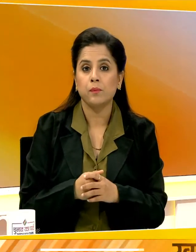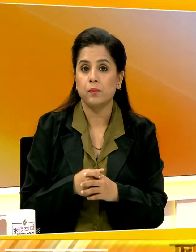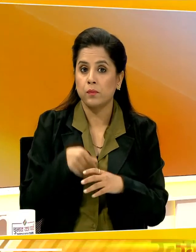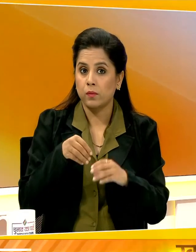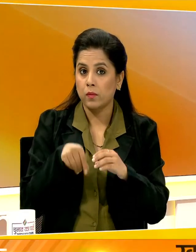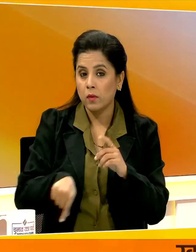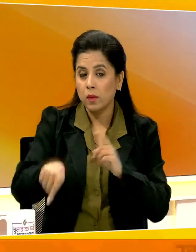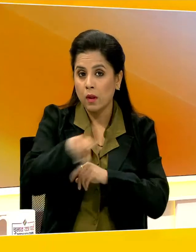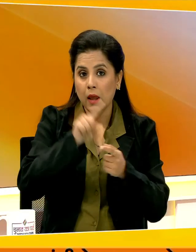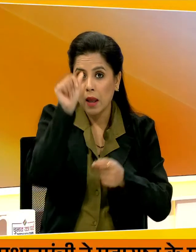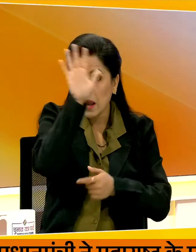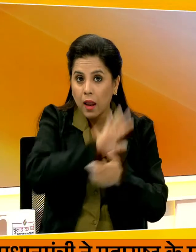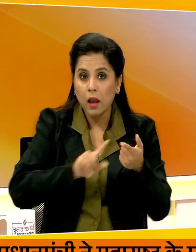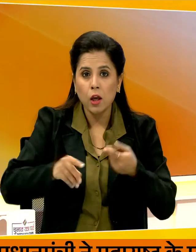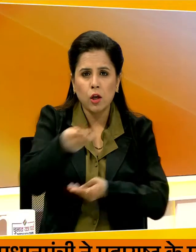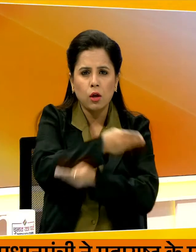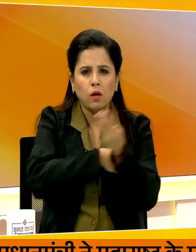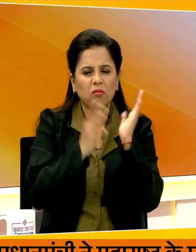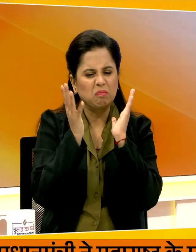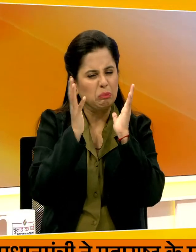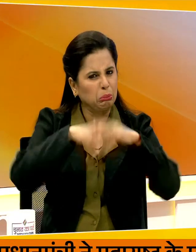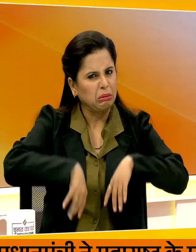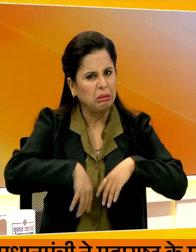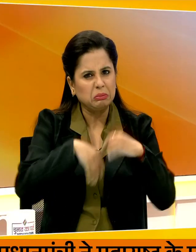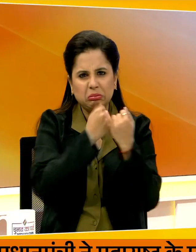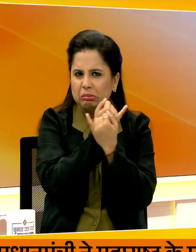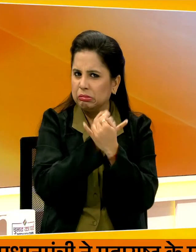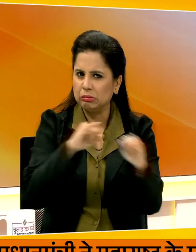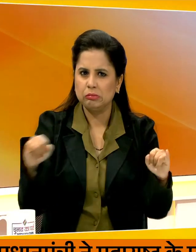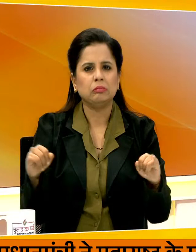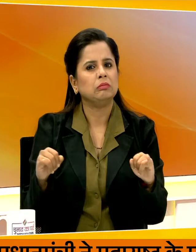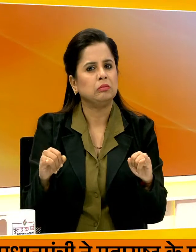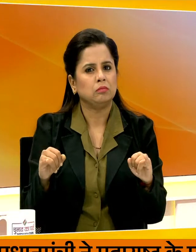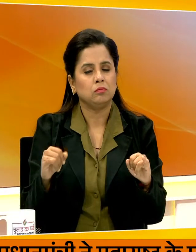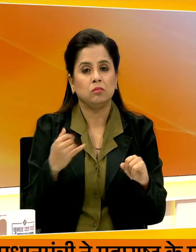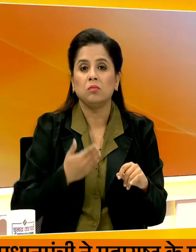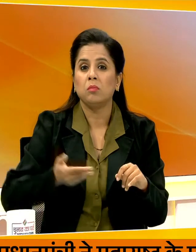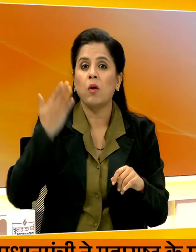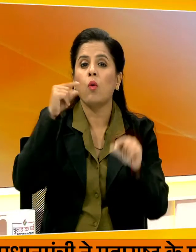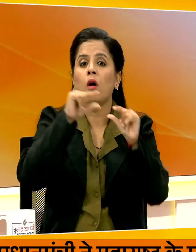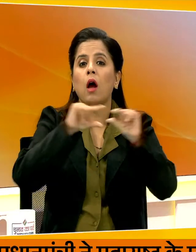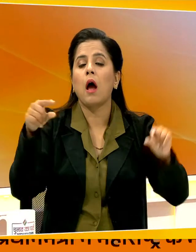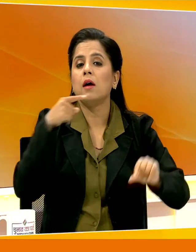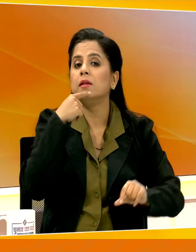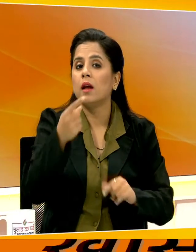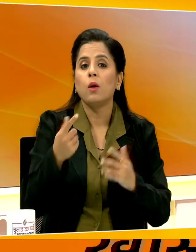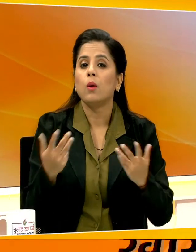भारतीय अर्थव्यवस्था को तबाह करके रख दिया था। तब की हेडलाइन होती थी,